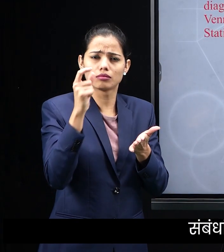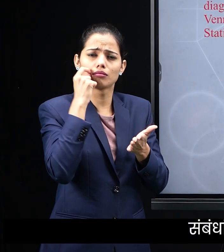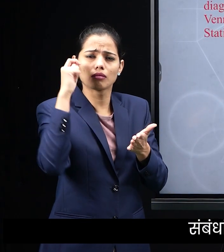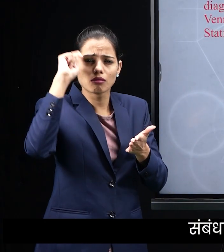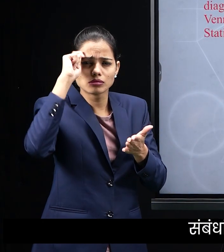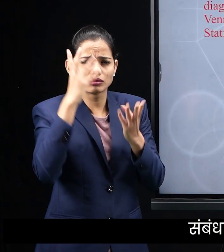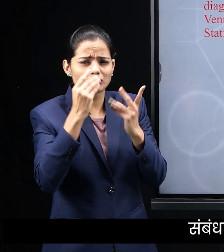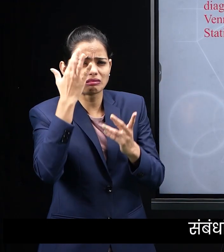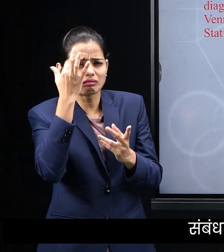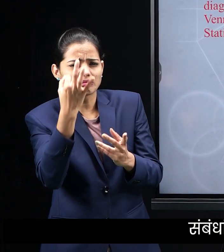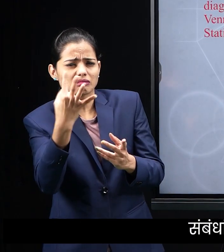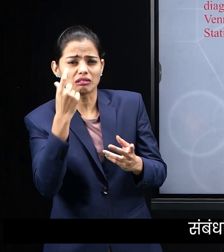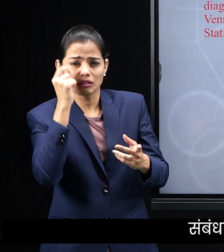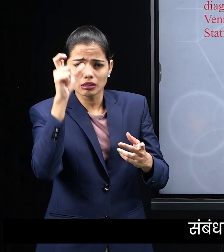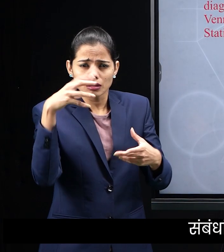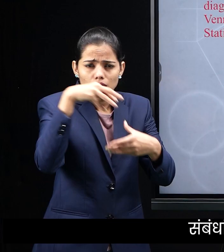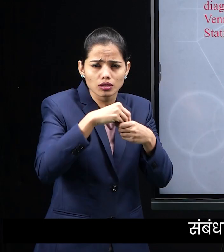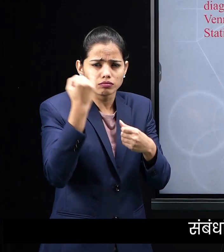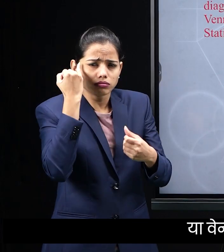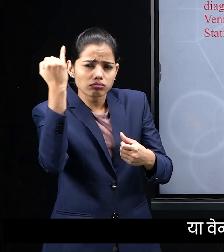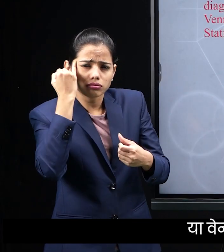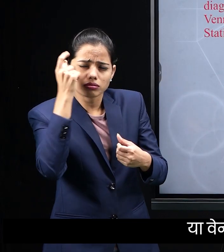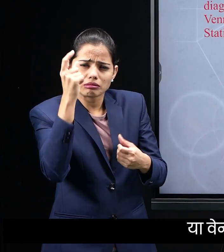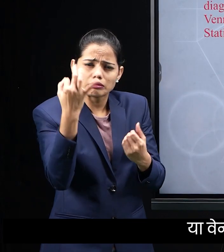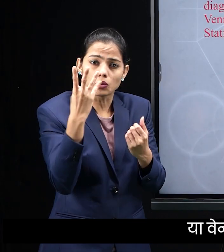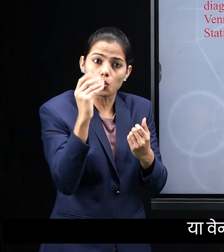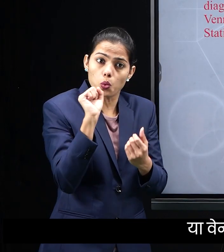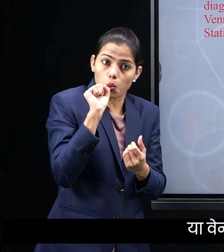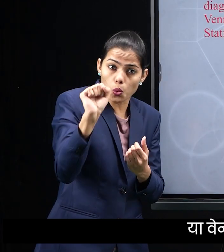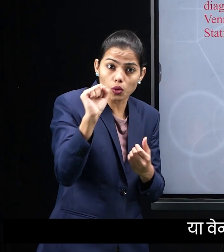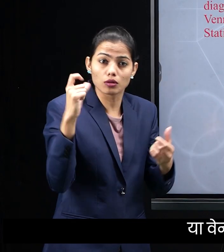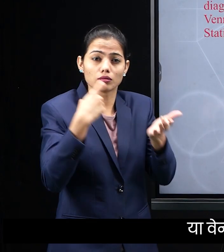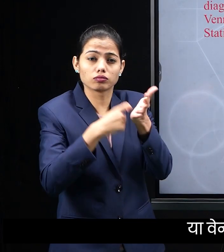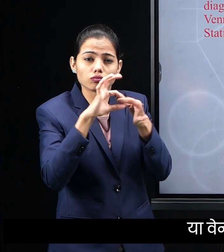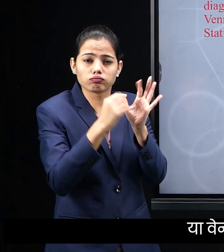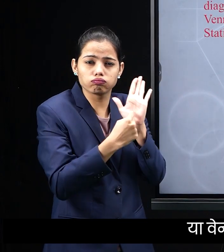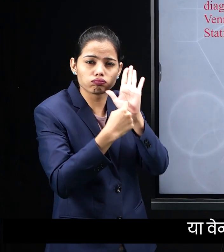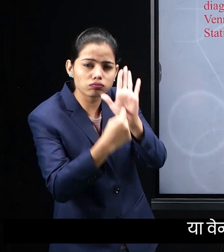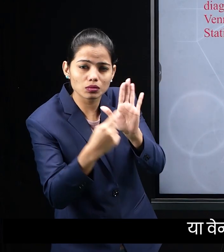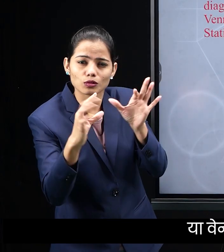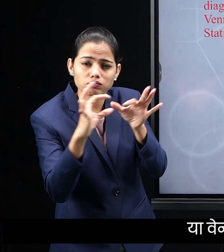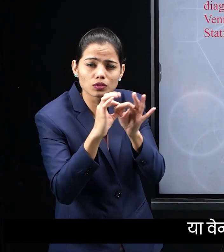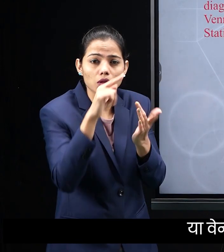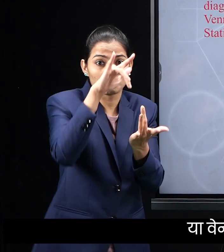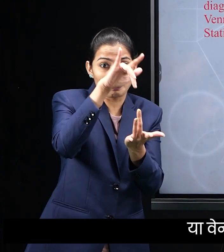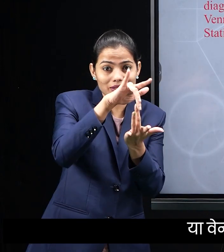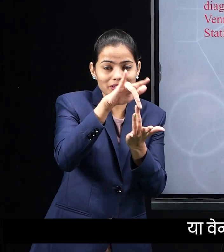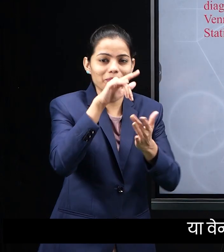संबंधाचे चित्रमय प्रतिनिधित्व करणार या वेन आकृतींचा त्यांनी शोध लावला. सेट थिअरी,